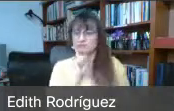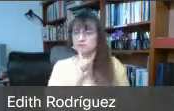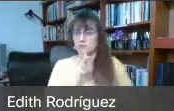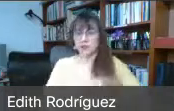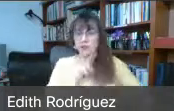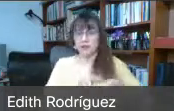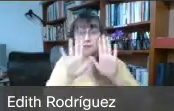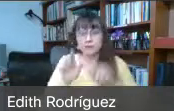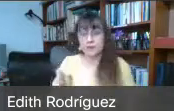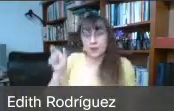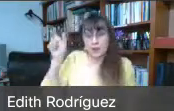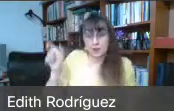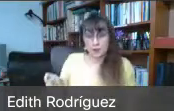sordas.